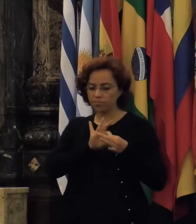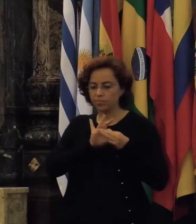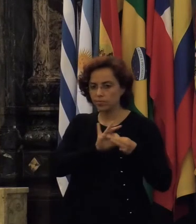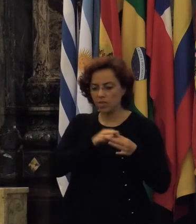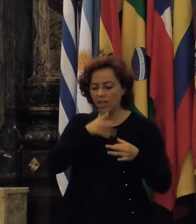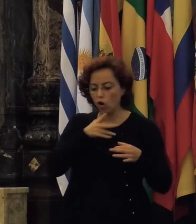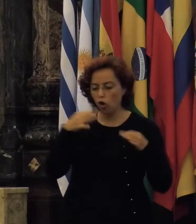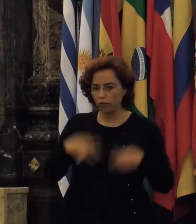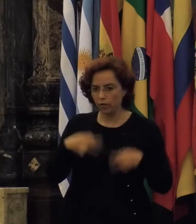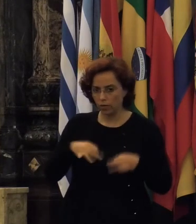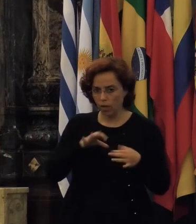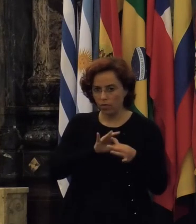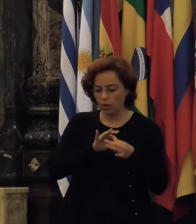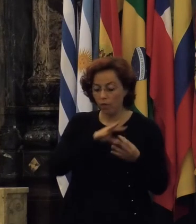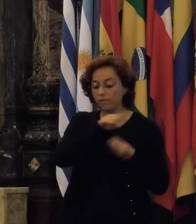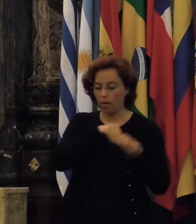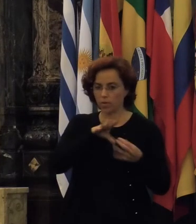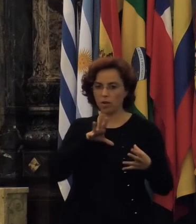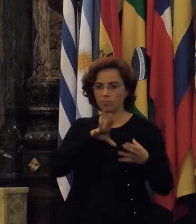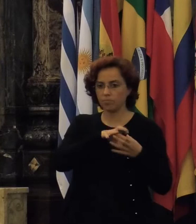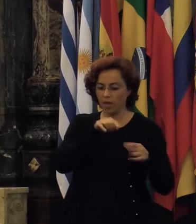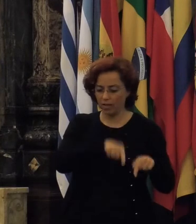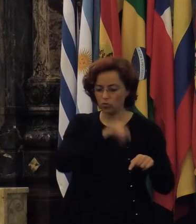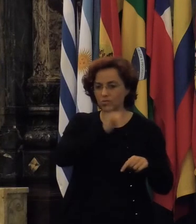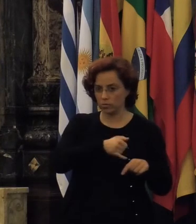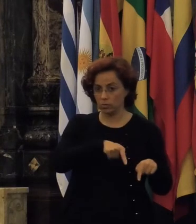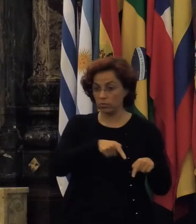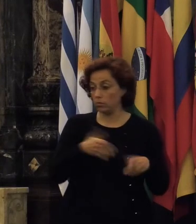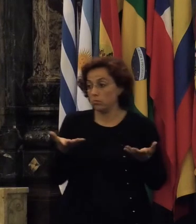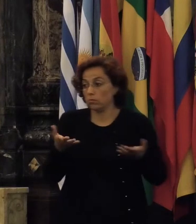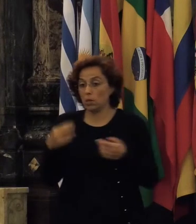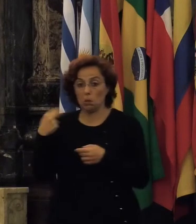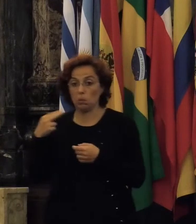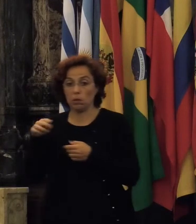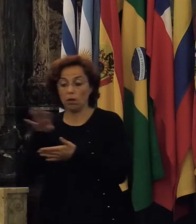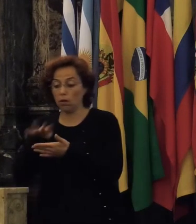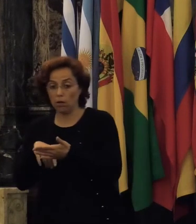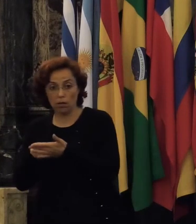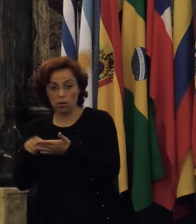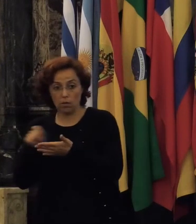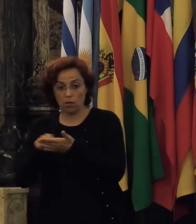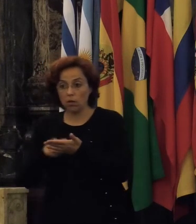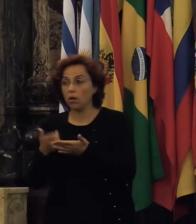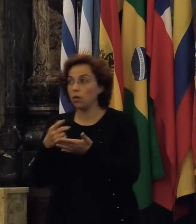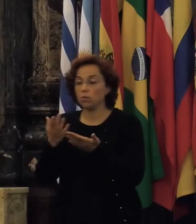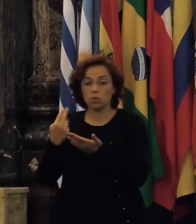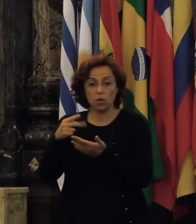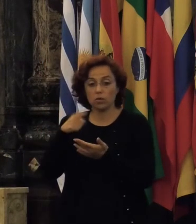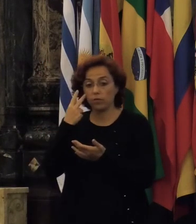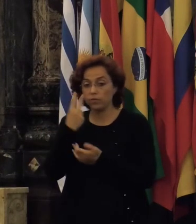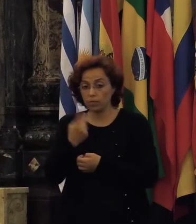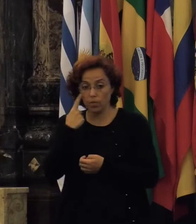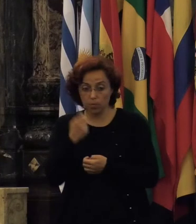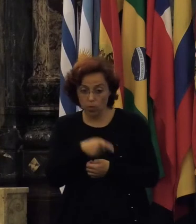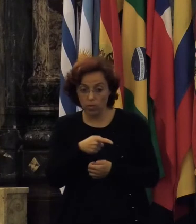fraterna como una forma de definir familia. Y eso no estaba escrito en ningún lado. Entonces nos encontramos con